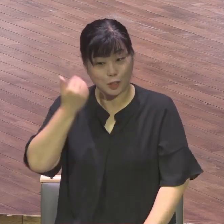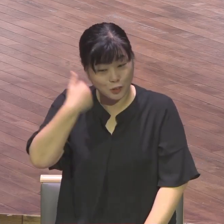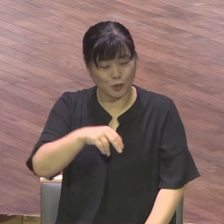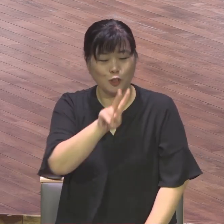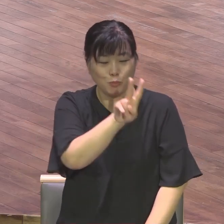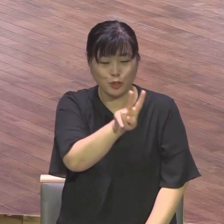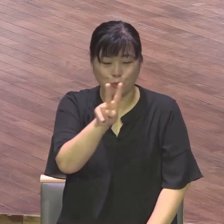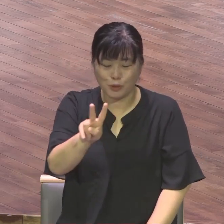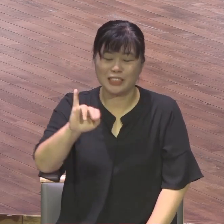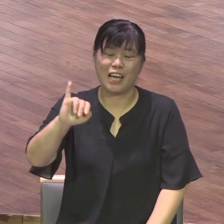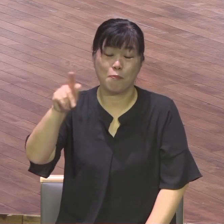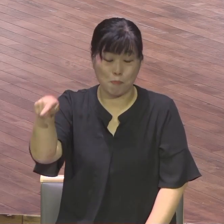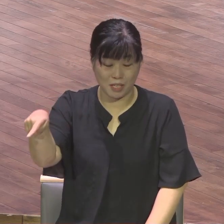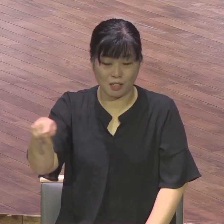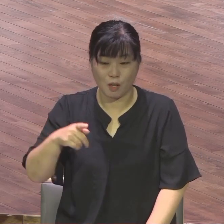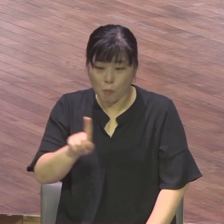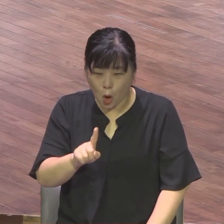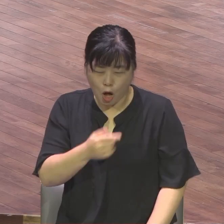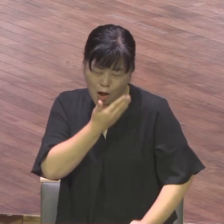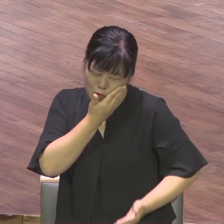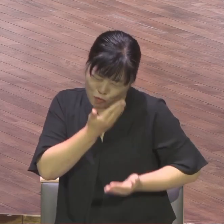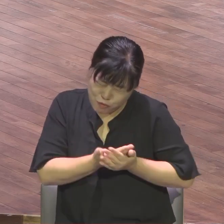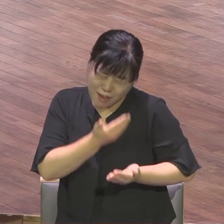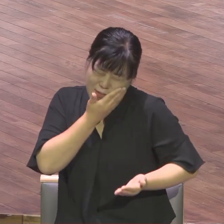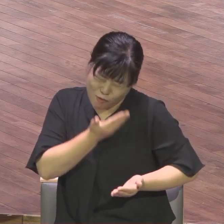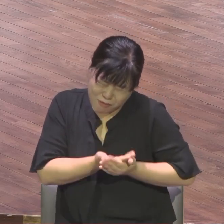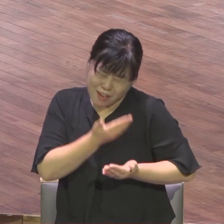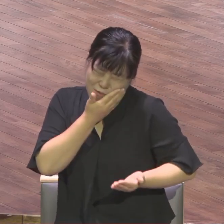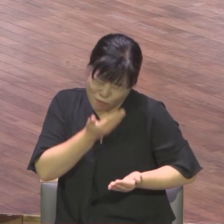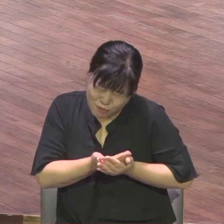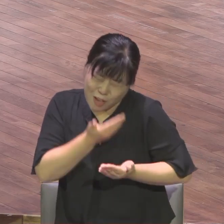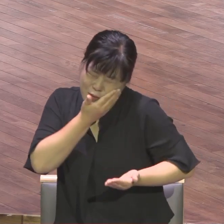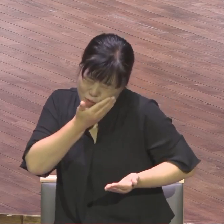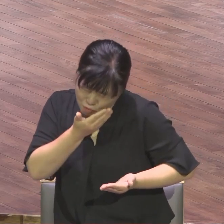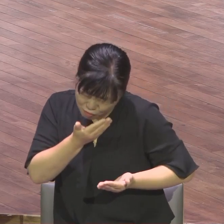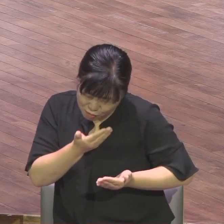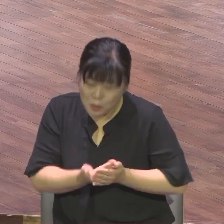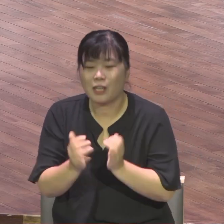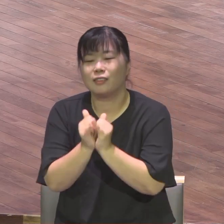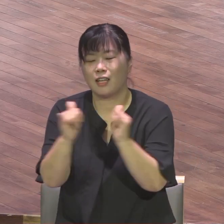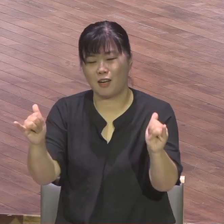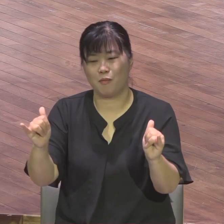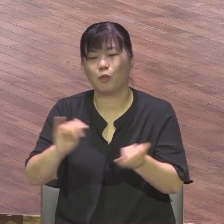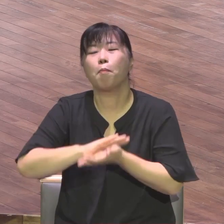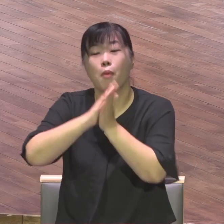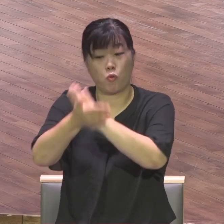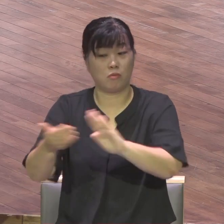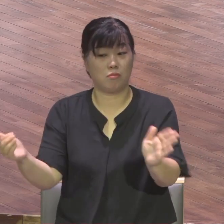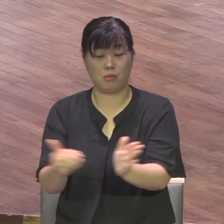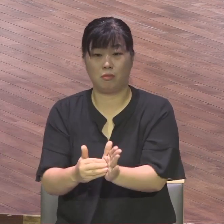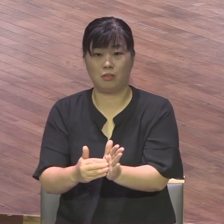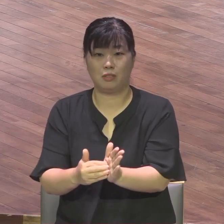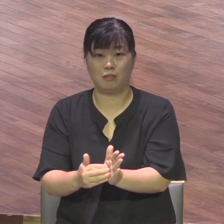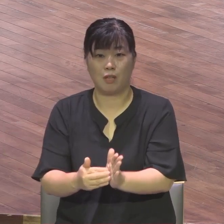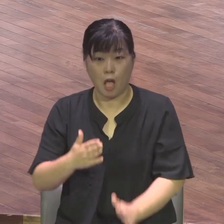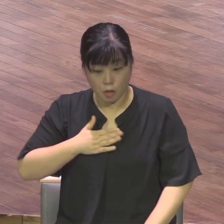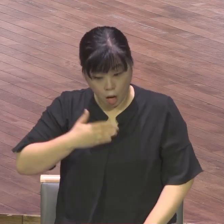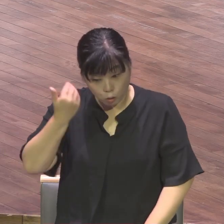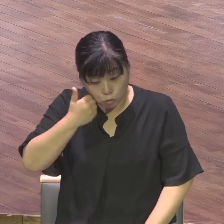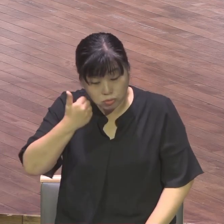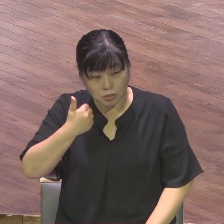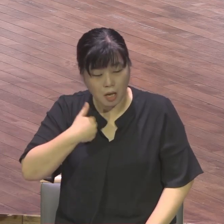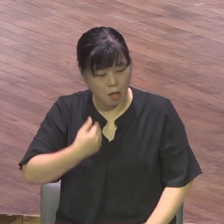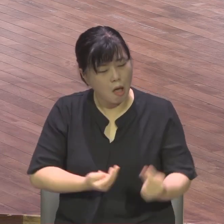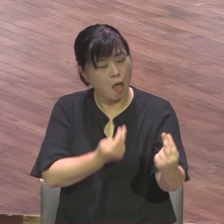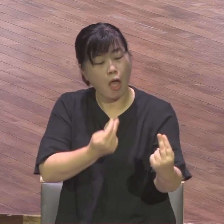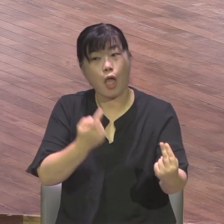VIP라니까요. 세상에서 70억 인구가 살고 있는데 여러분처럼 복음 깨달은, 여러분처럼 복음 훈련 받은, 여러분처럼